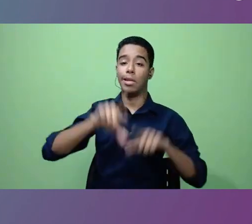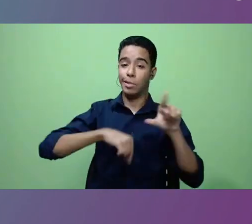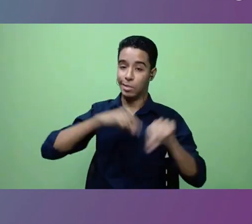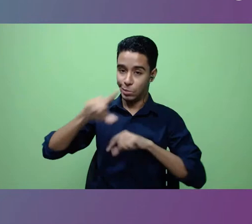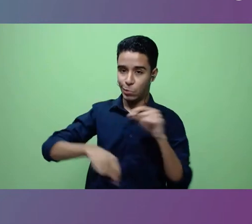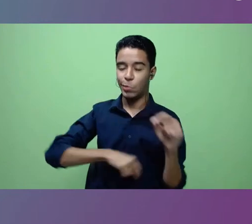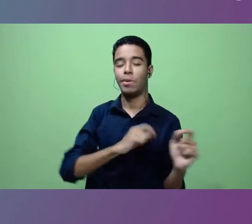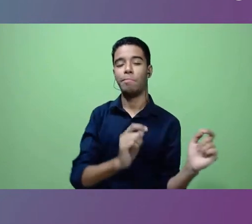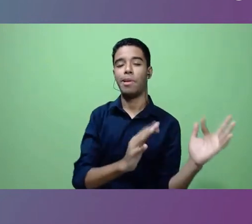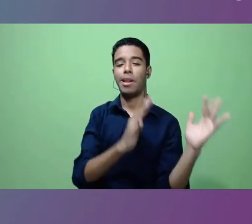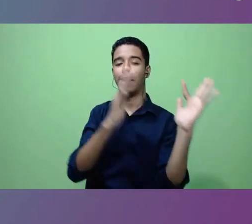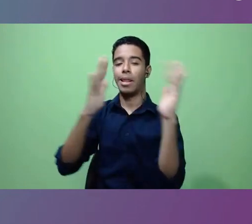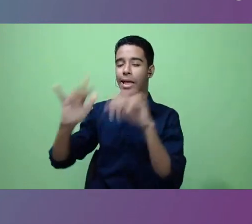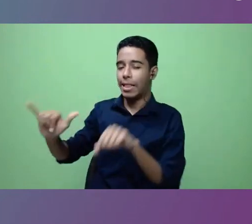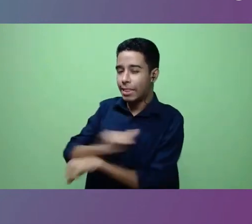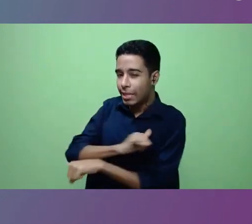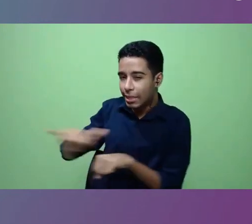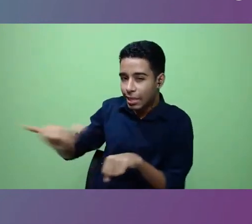precisa saber que sinal é esse.